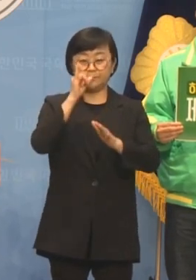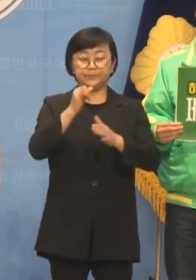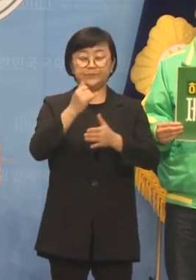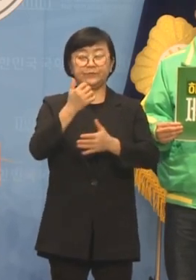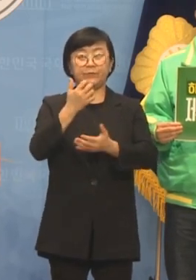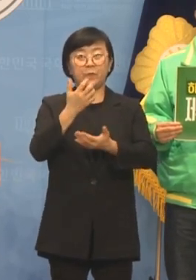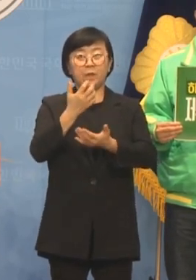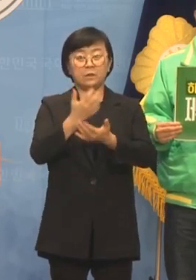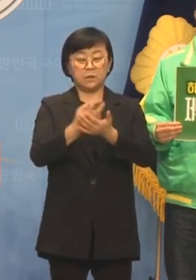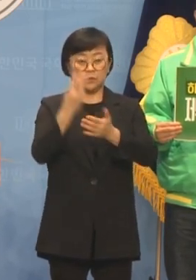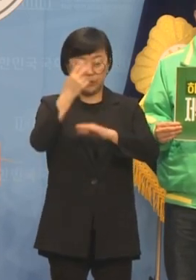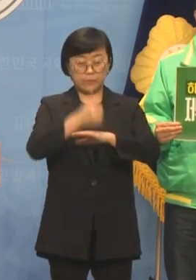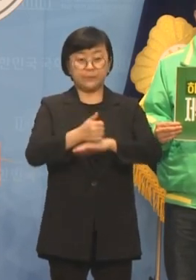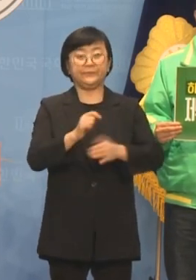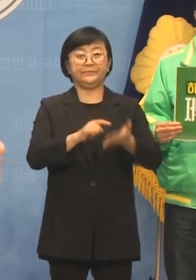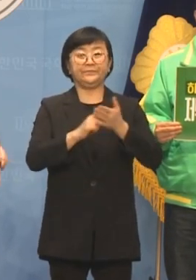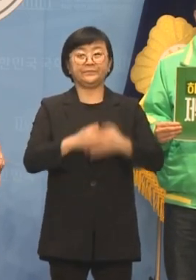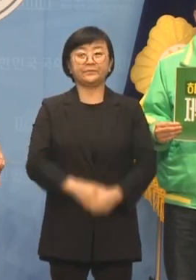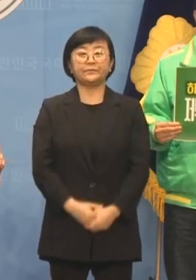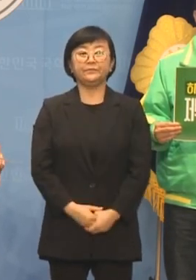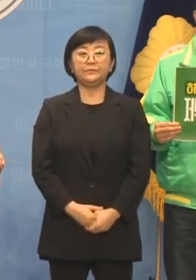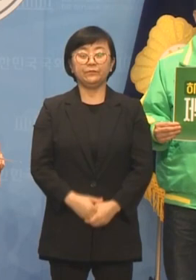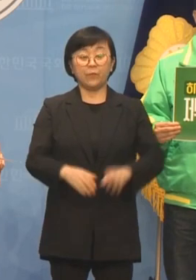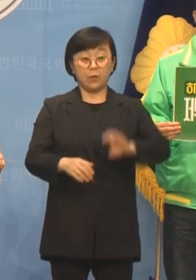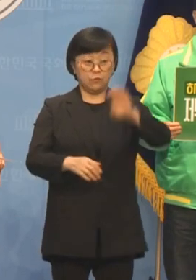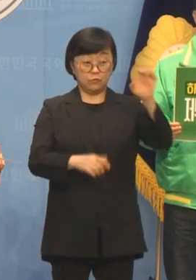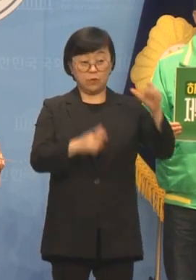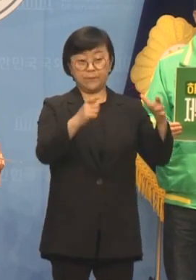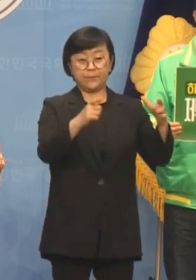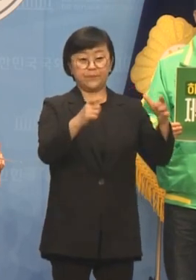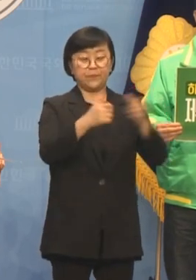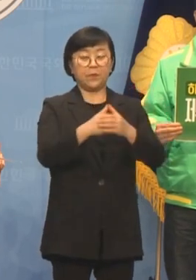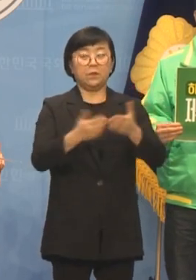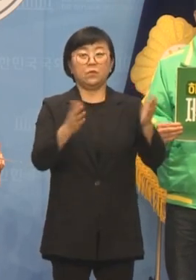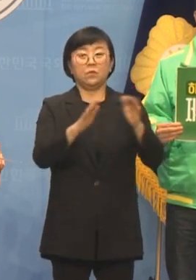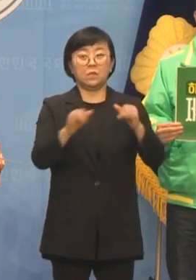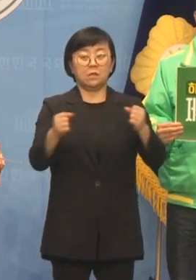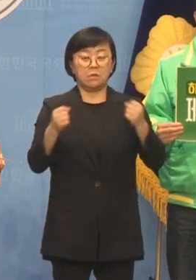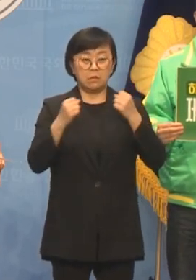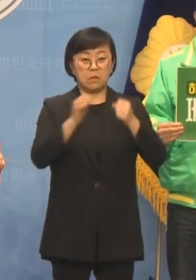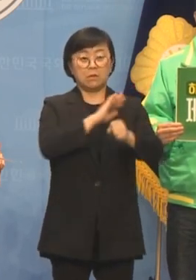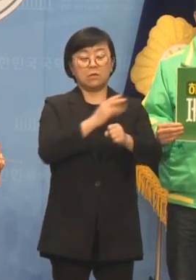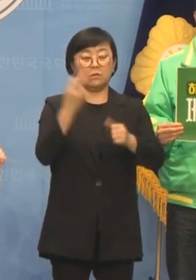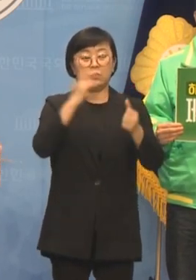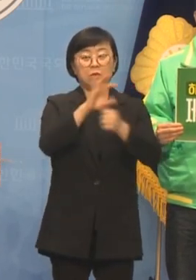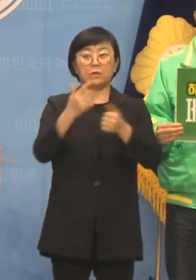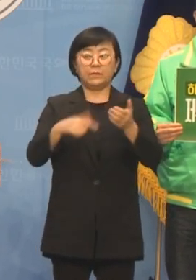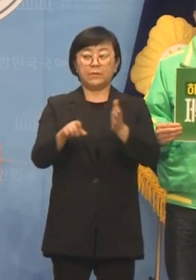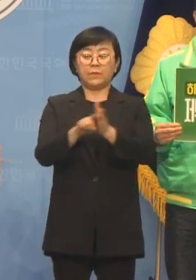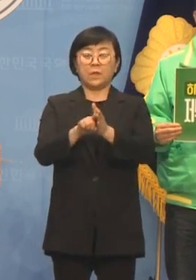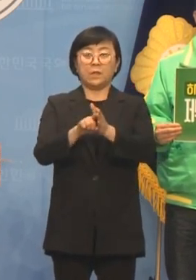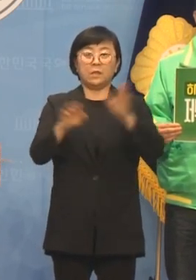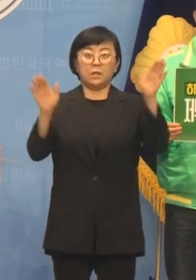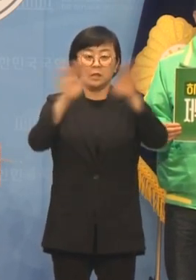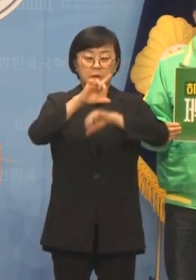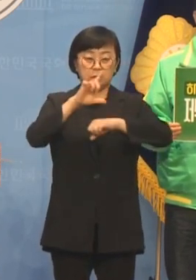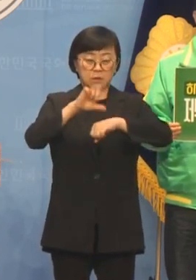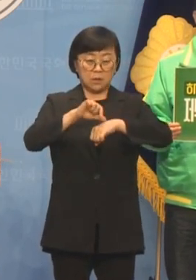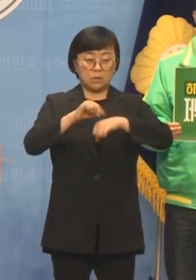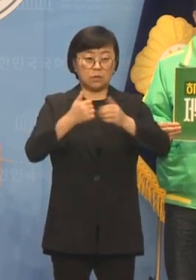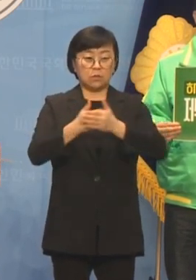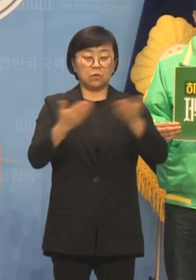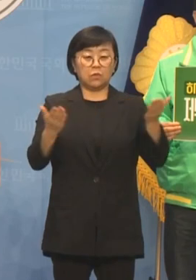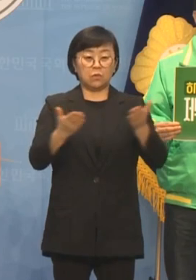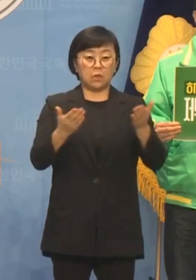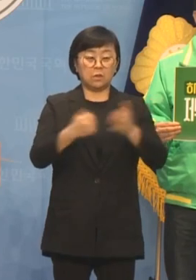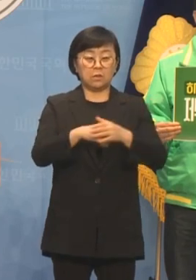통계도 존재합니다 유럽 주요국들은 노동자들의 건강권을 보호하기 위해 심야시간 노동에 대해